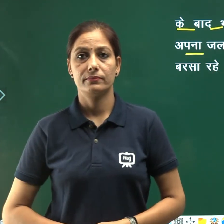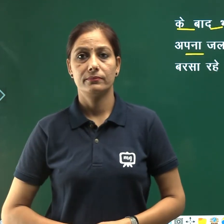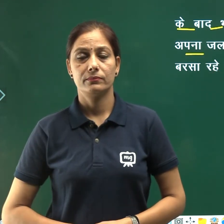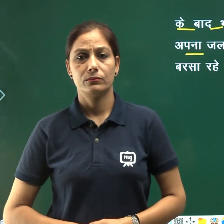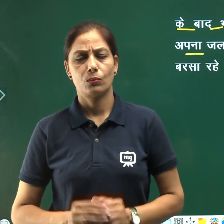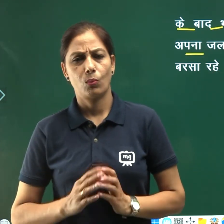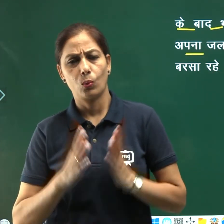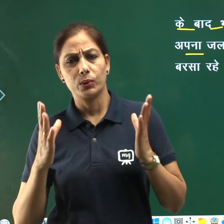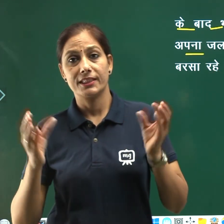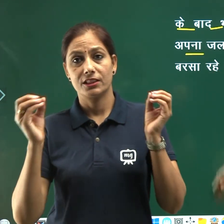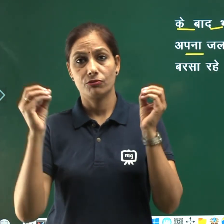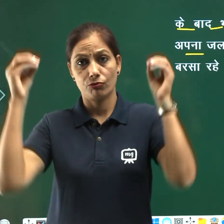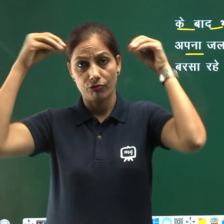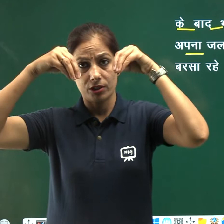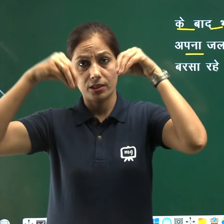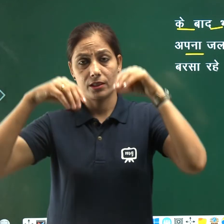तीव्र वर्षा के रूप में